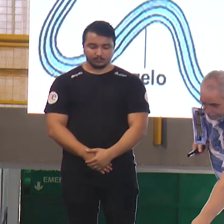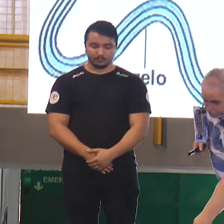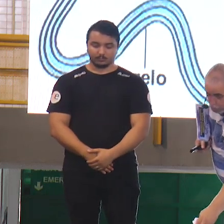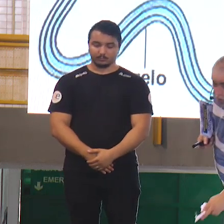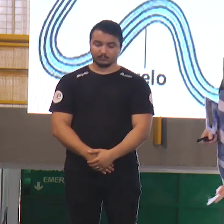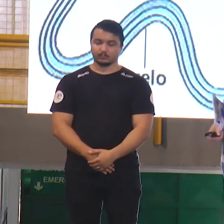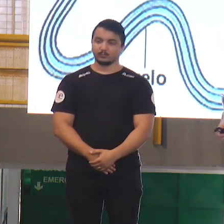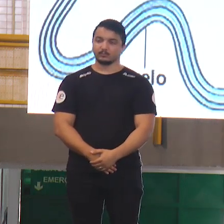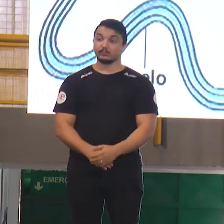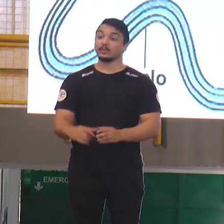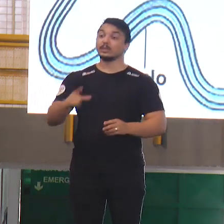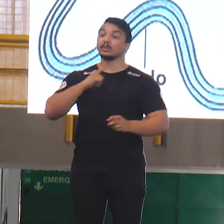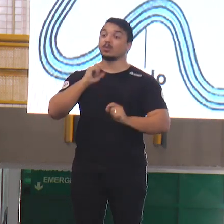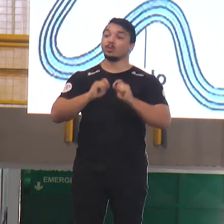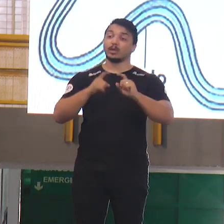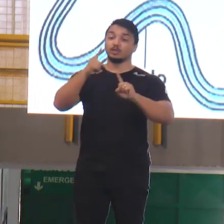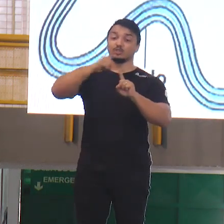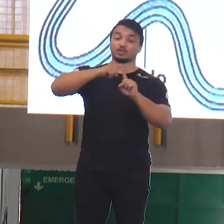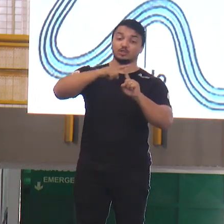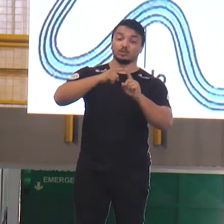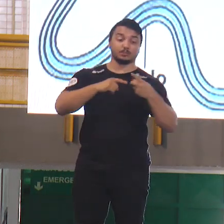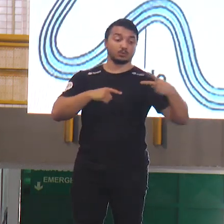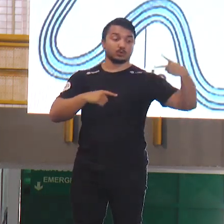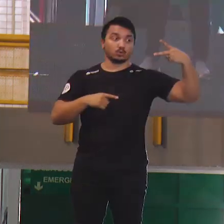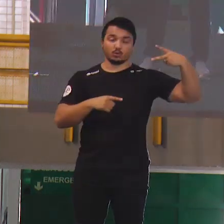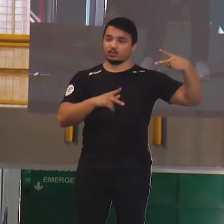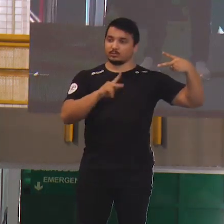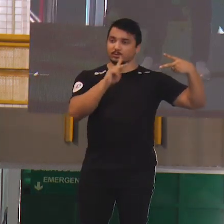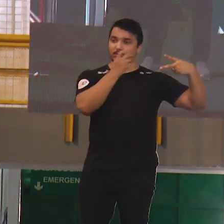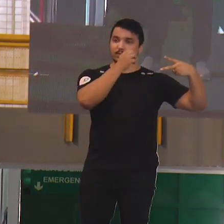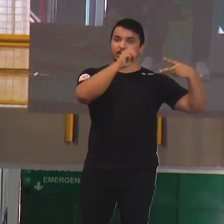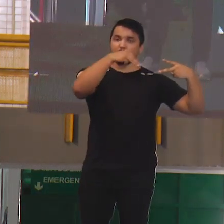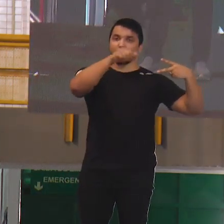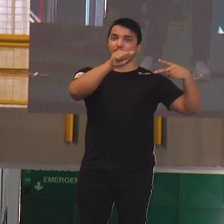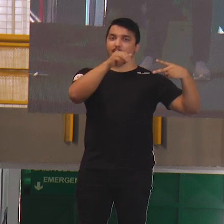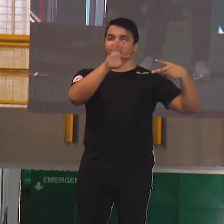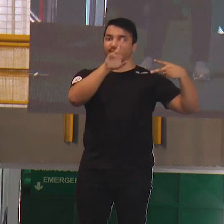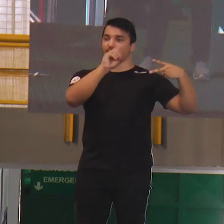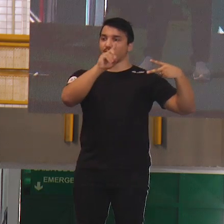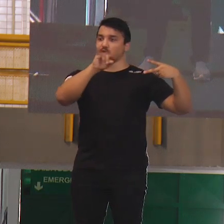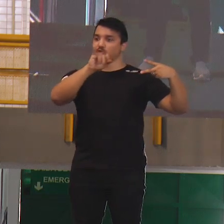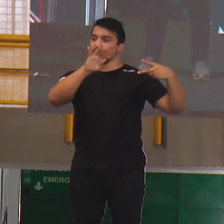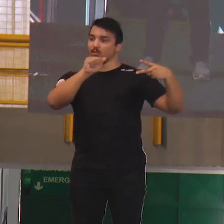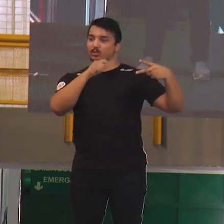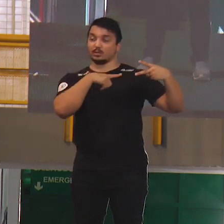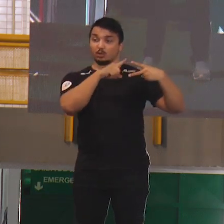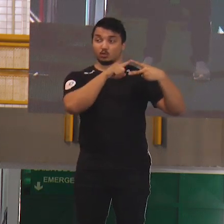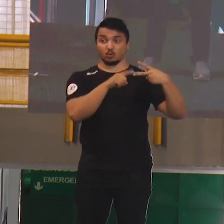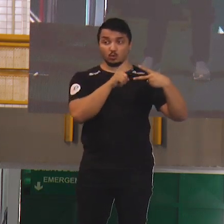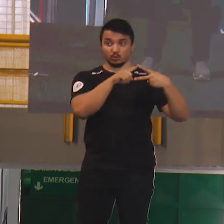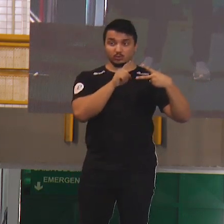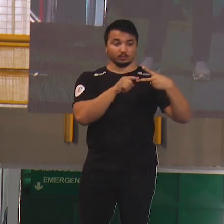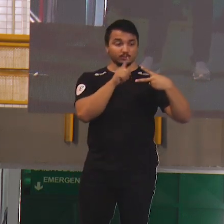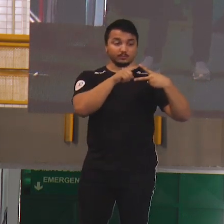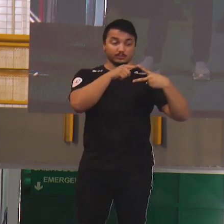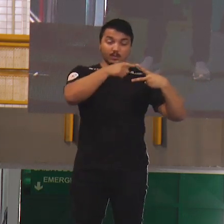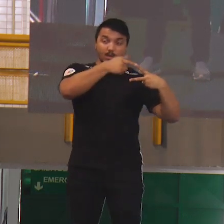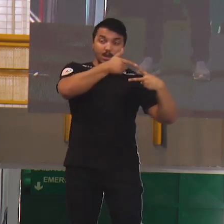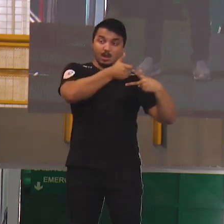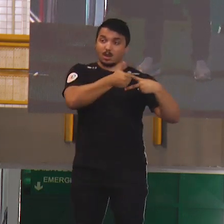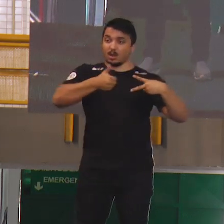Existe 2 tipos de hermafroditismo. Existe o hermafroditismo